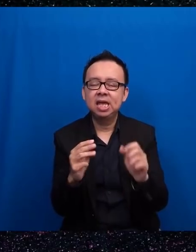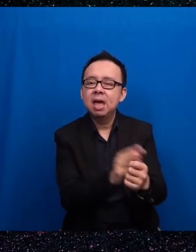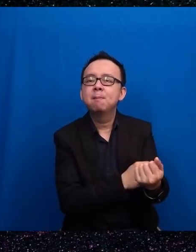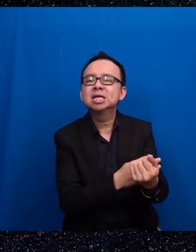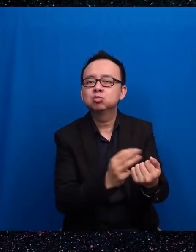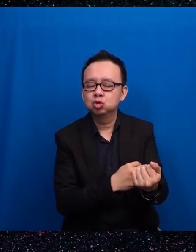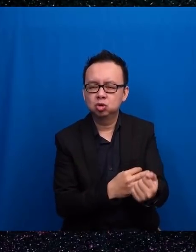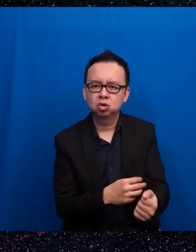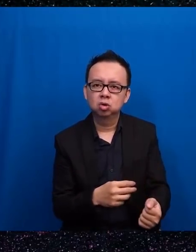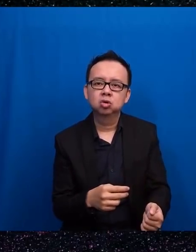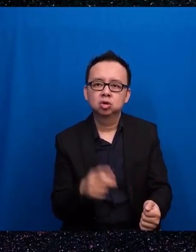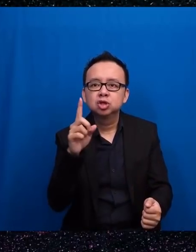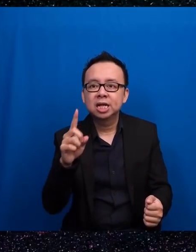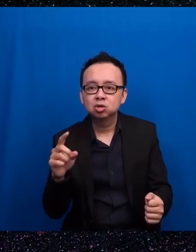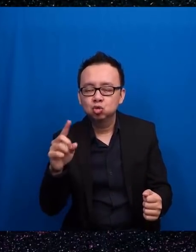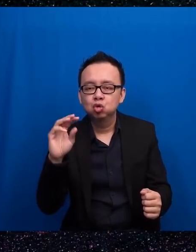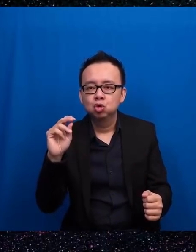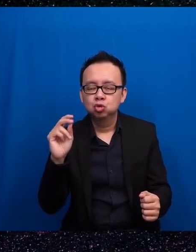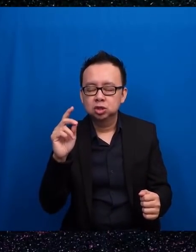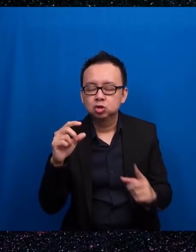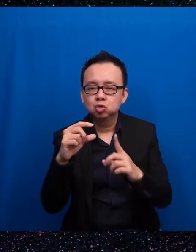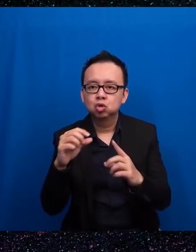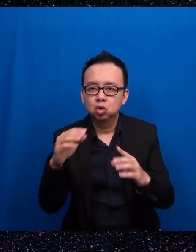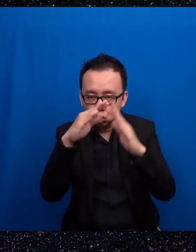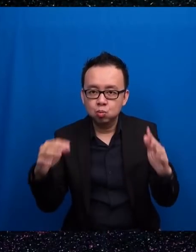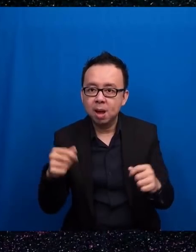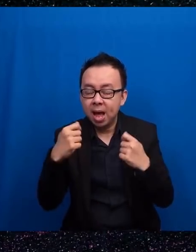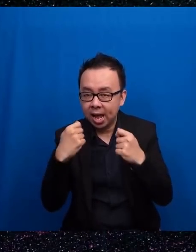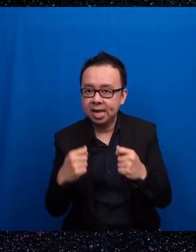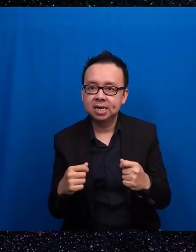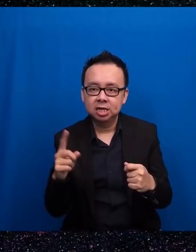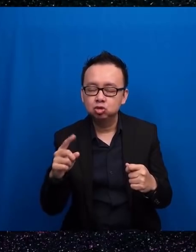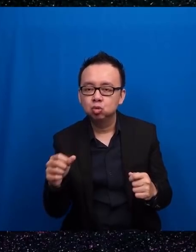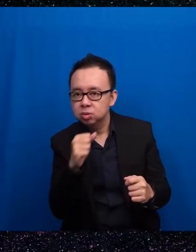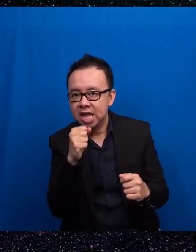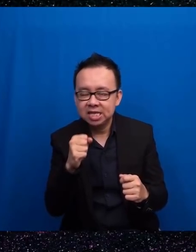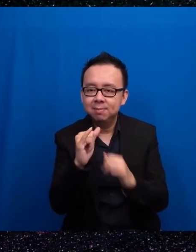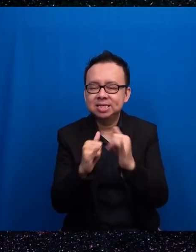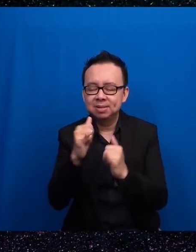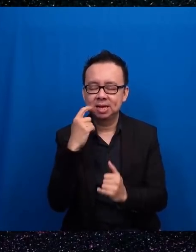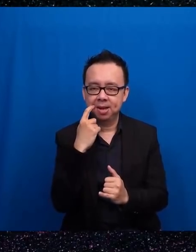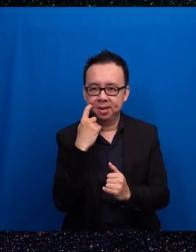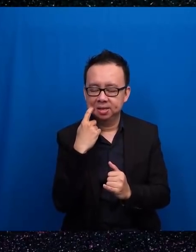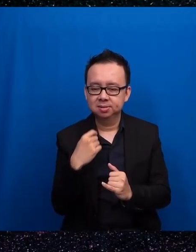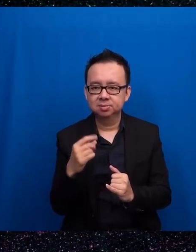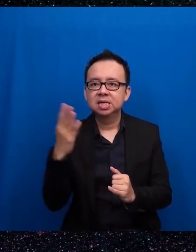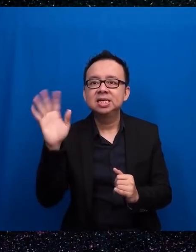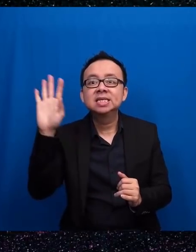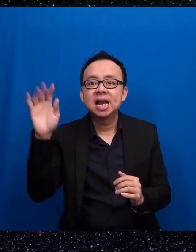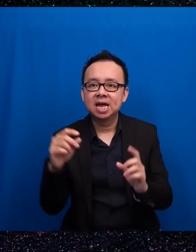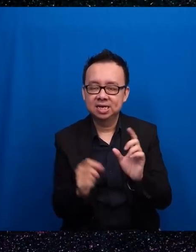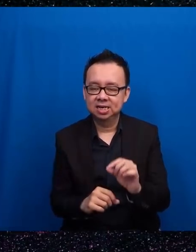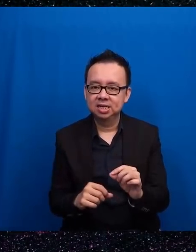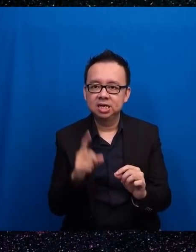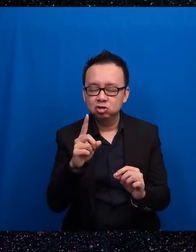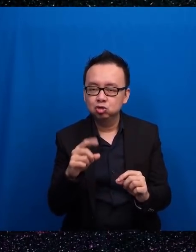sama-sama itu keras loh satu restoran. Kalau di sana sih hari Sabat yang mereka rayakan dirayakan secara nasional.